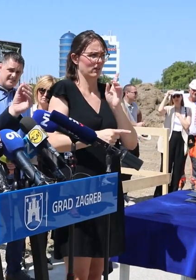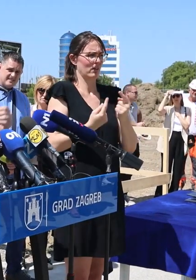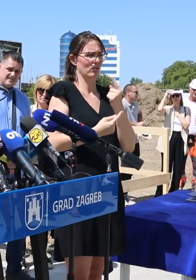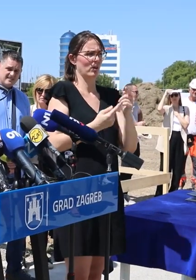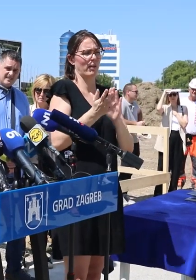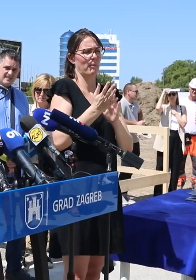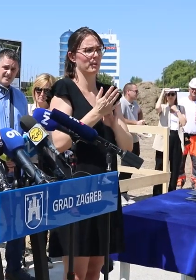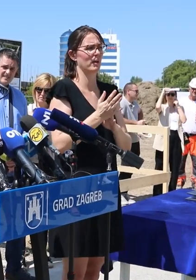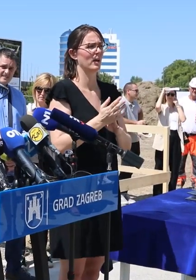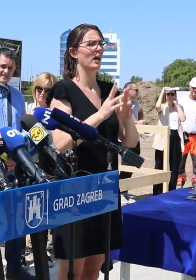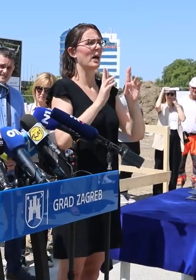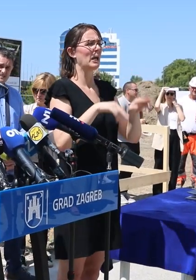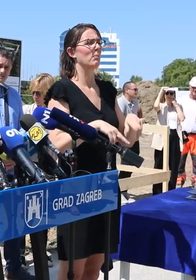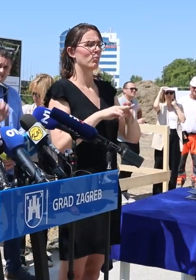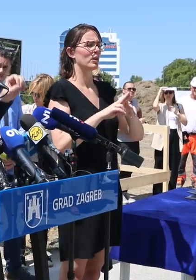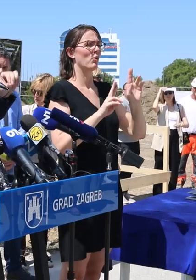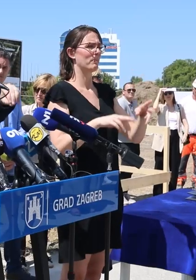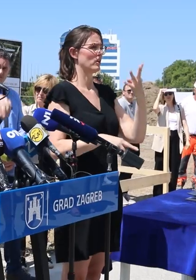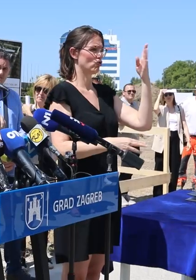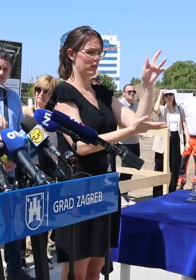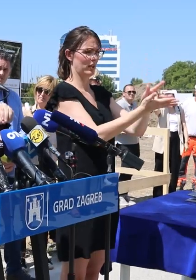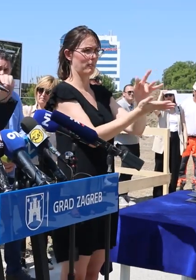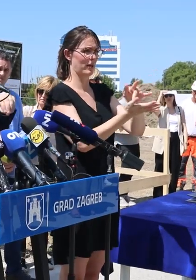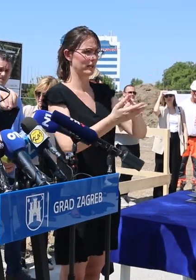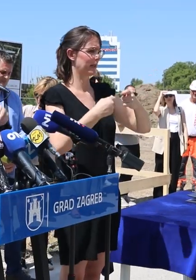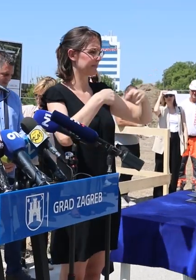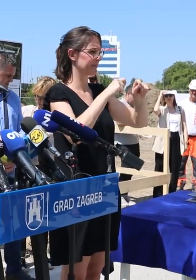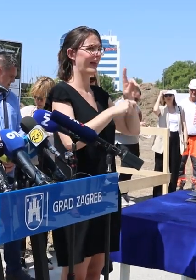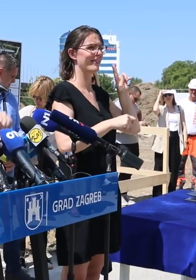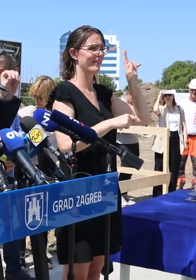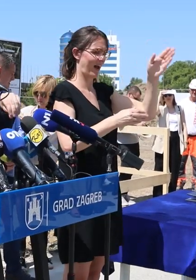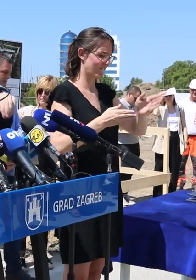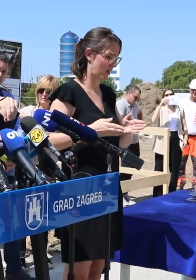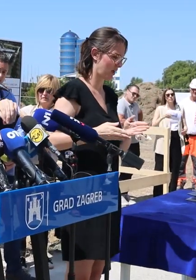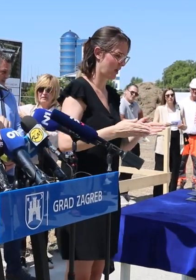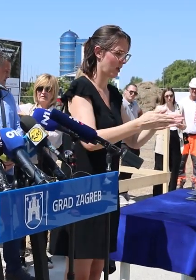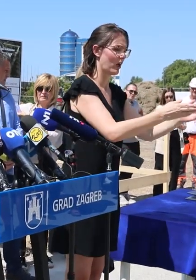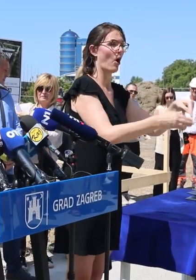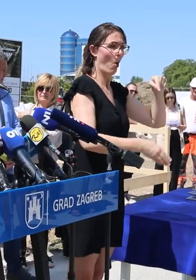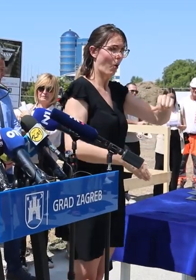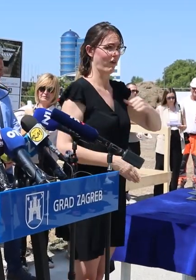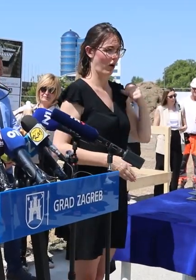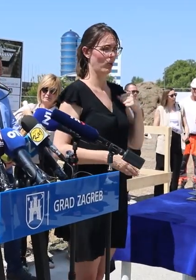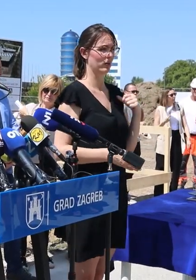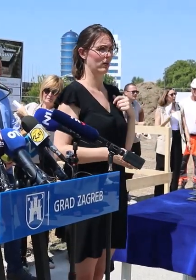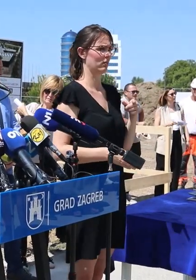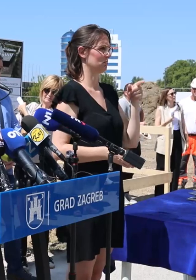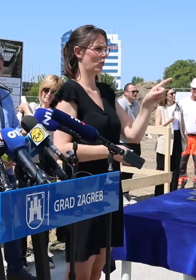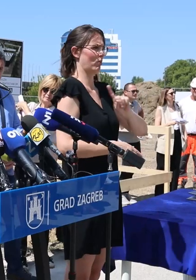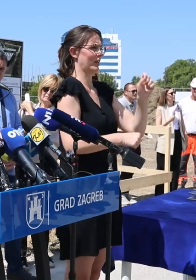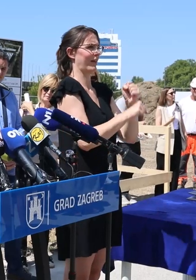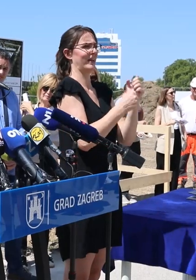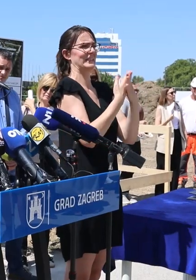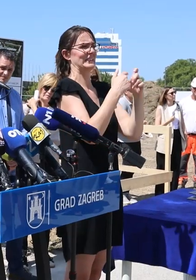recimo imat ćemo na četiri lokacije obnovu tramvajske pruge u Zagrebu samo ove godine i to naravno ne rade nikad